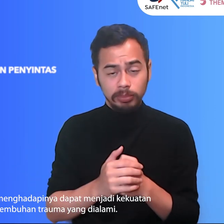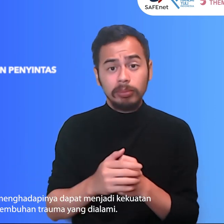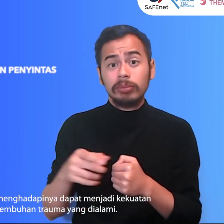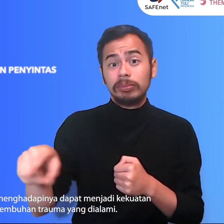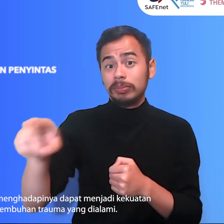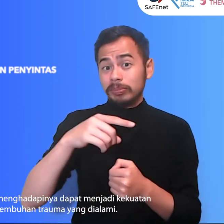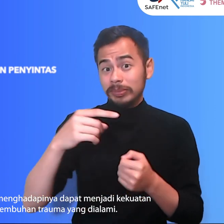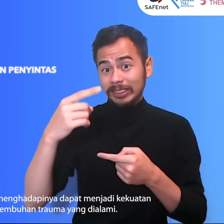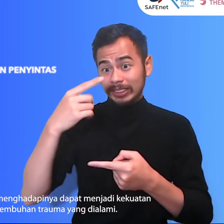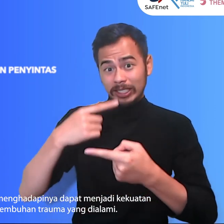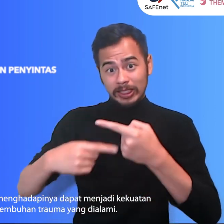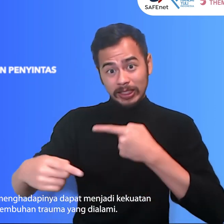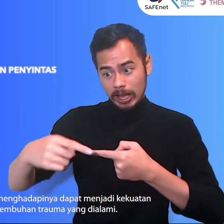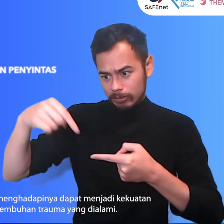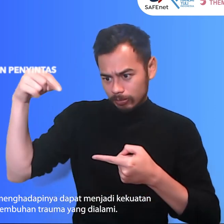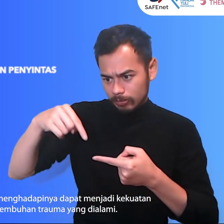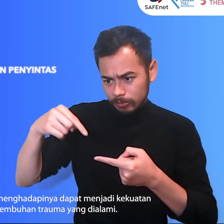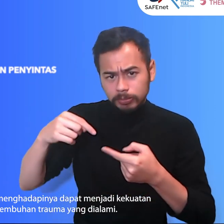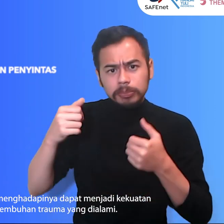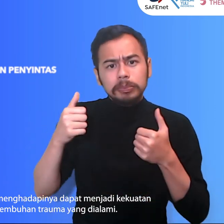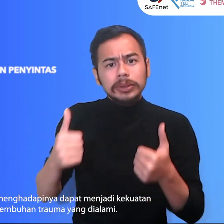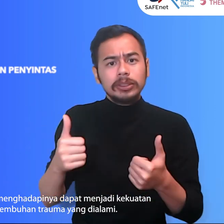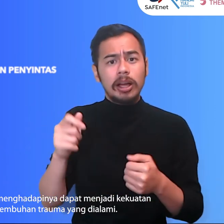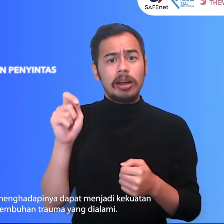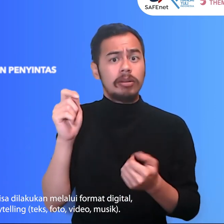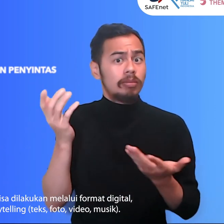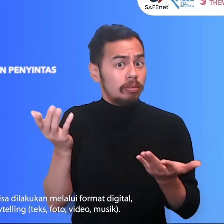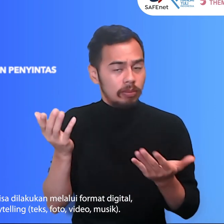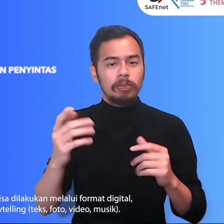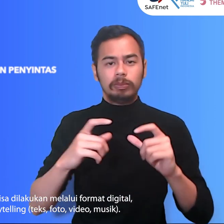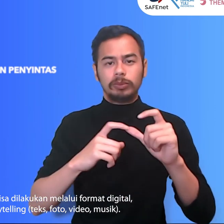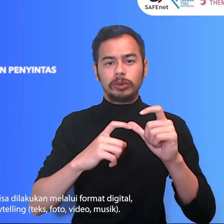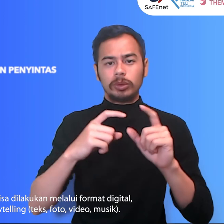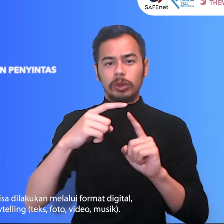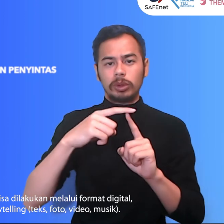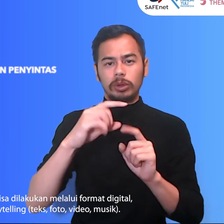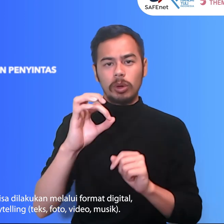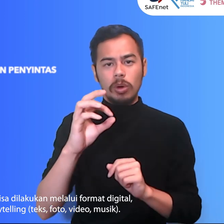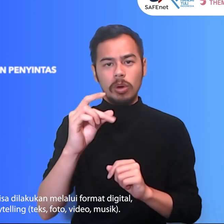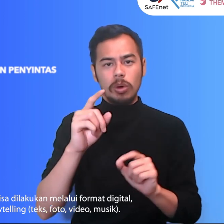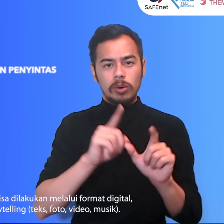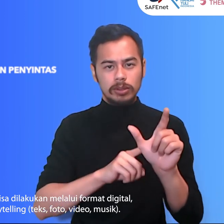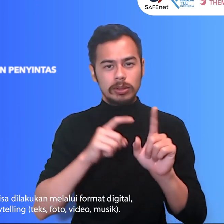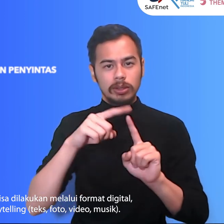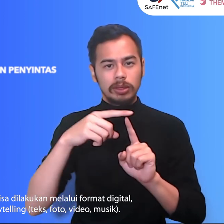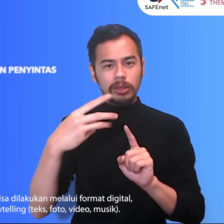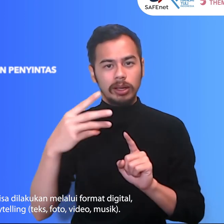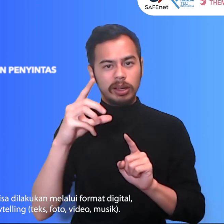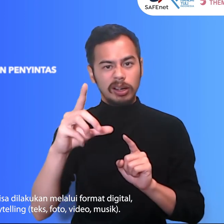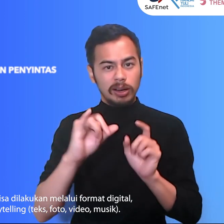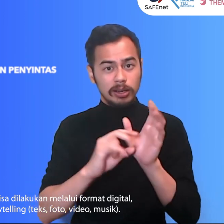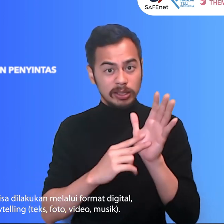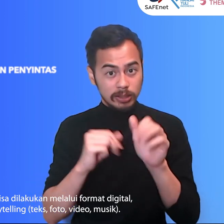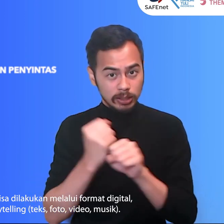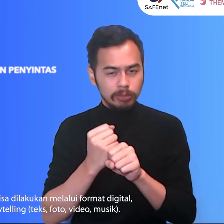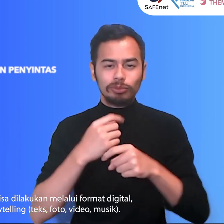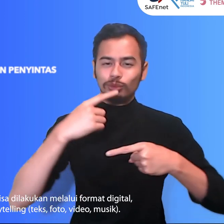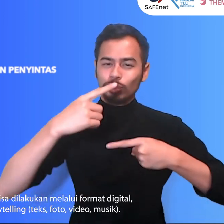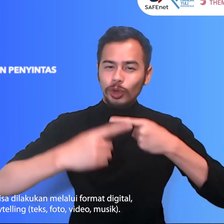dapat menjadi kekuatan dan metode penyembuhan trauma yang dialami penceritaan kembali bisa